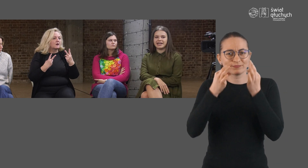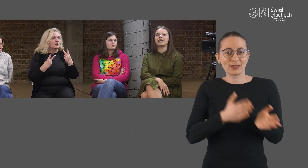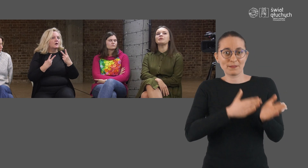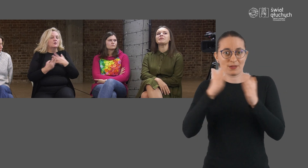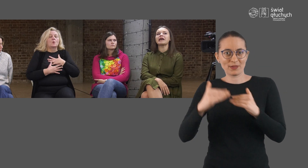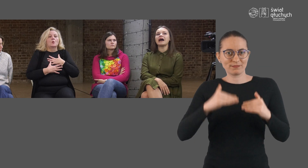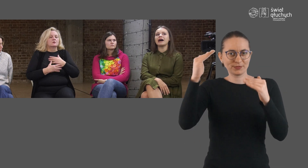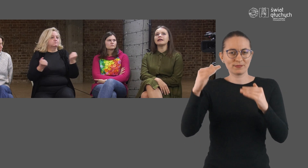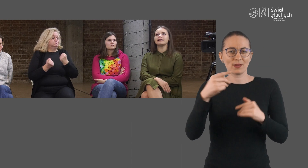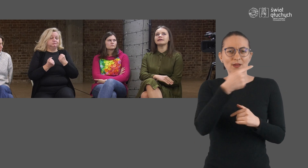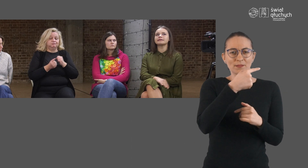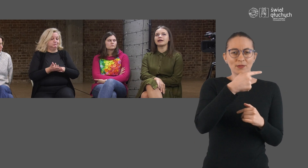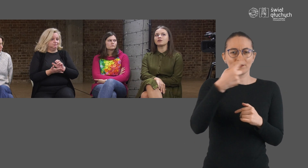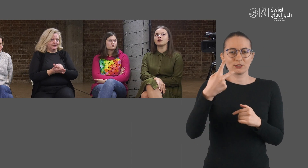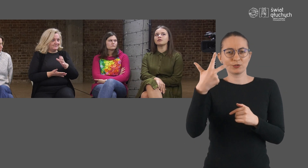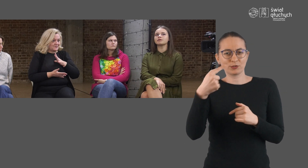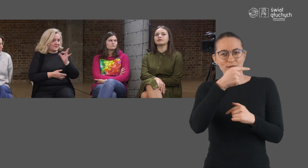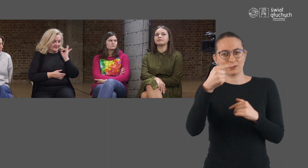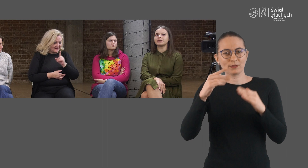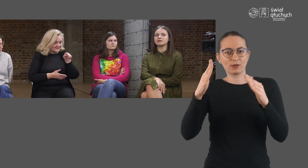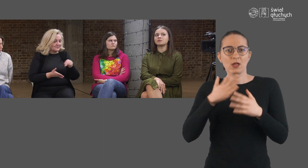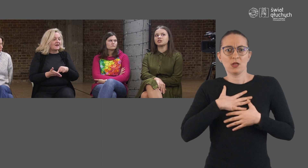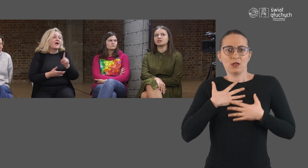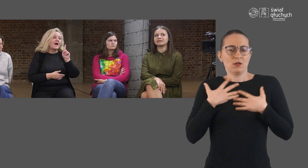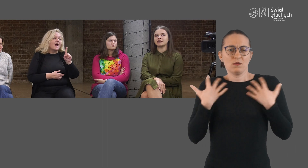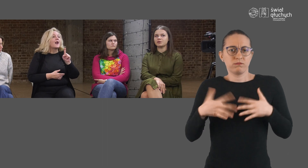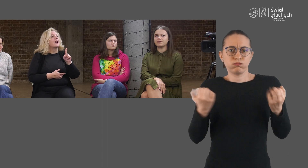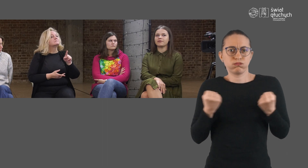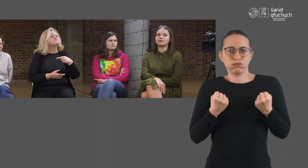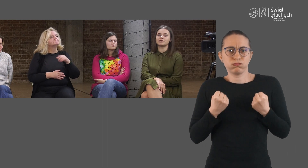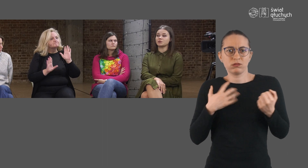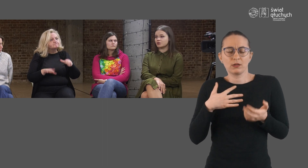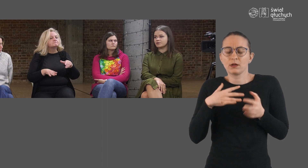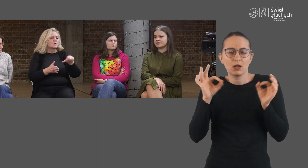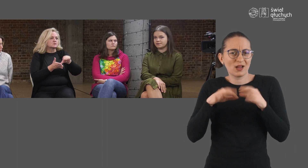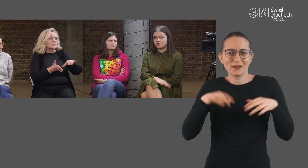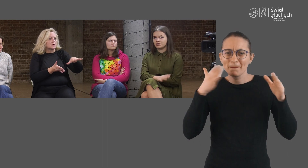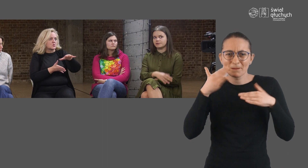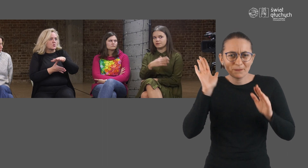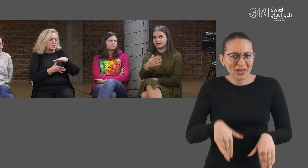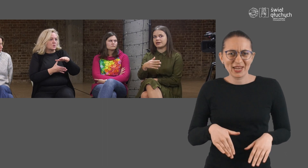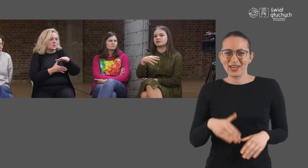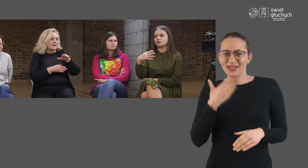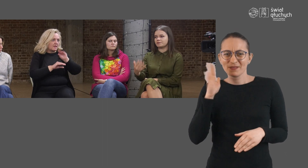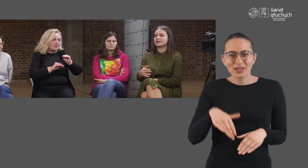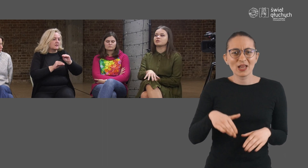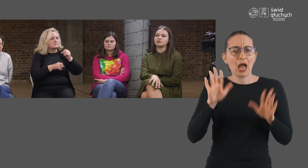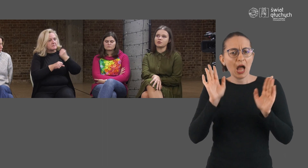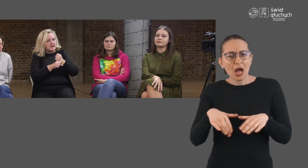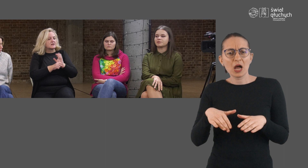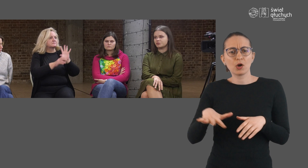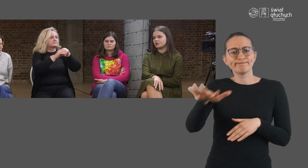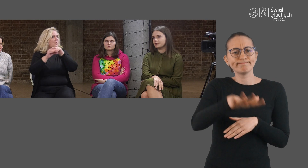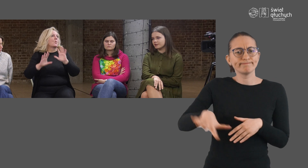czołg przejechał, ale za to bardzo dobrze się zaadoptowałam właśnie w środowisku edukacji czy w pracy,